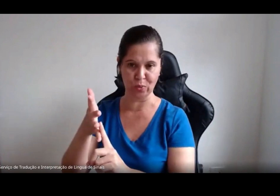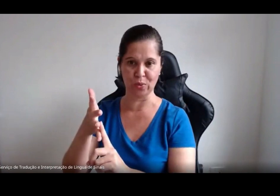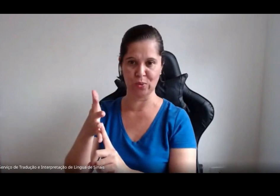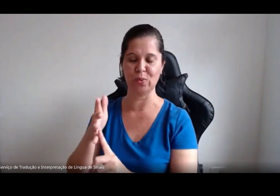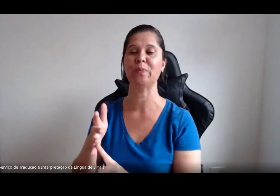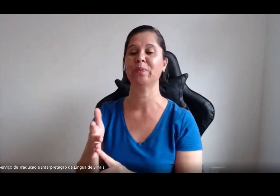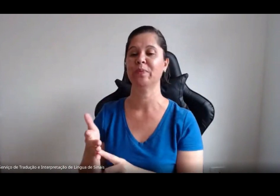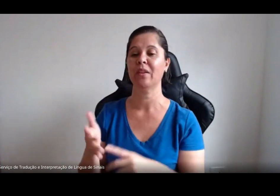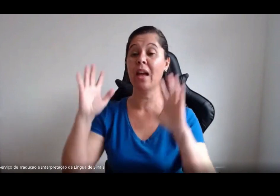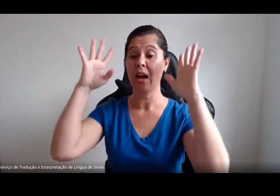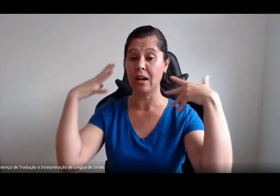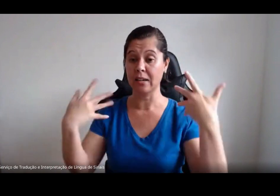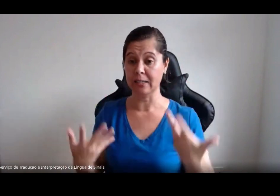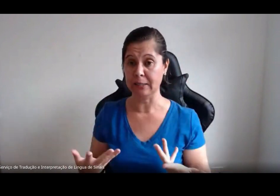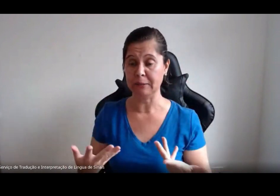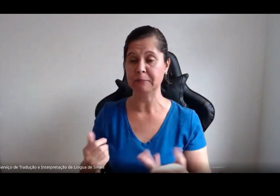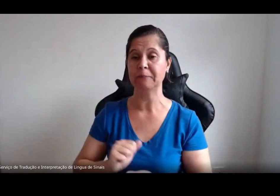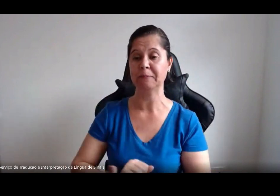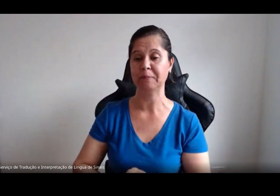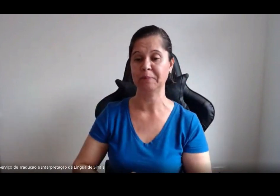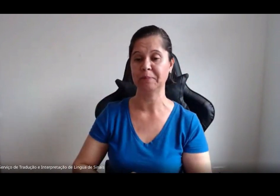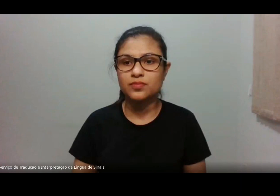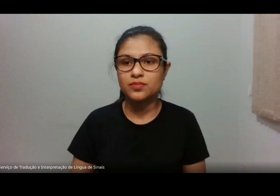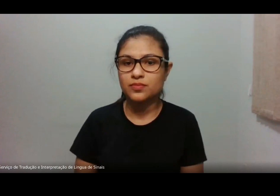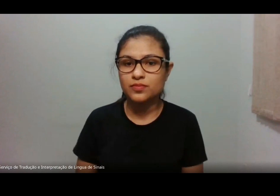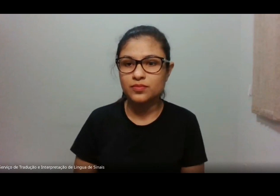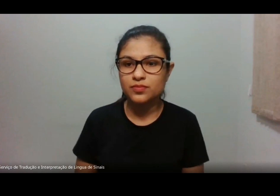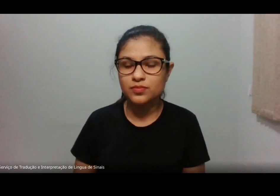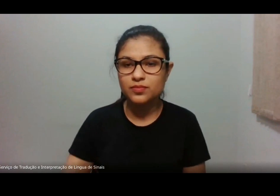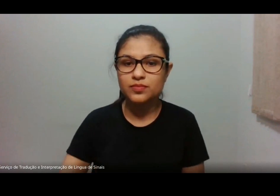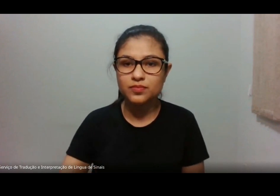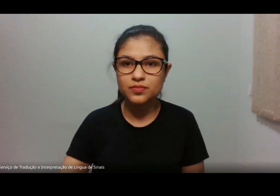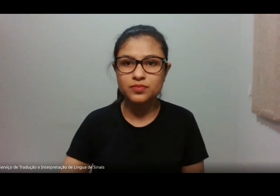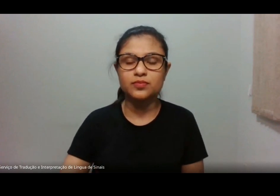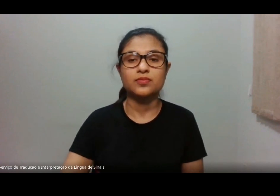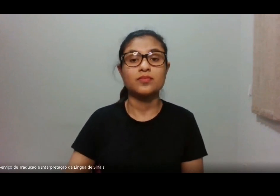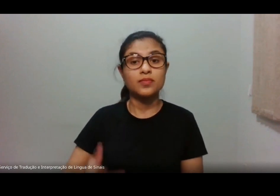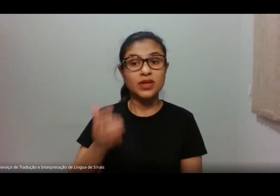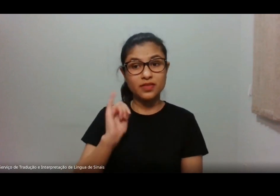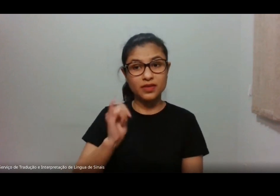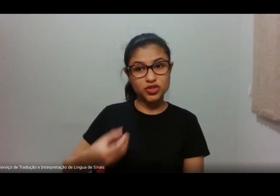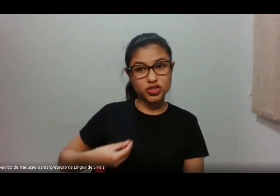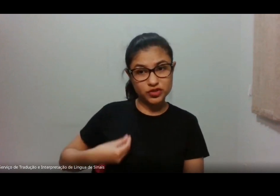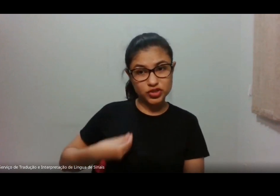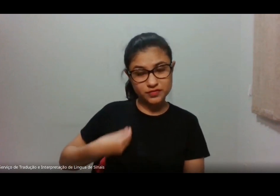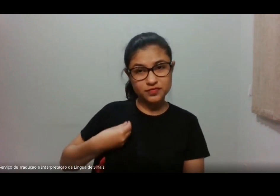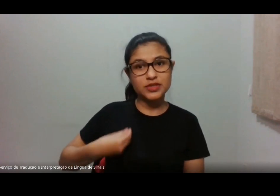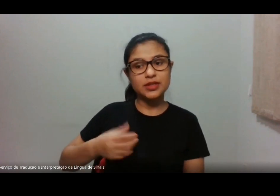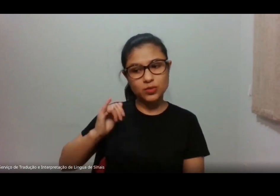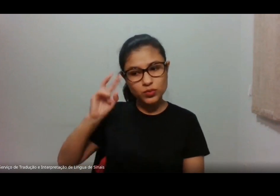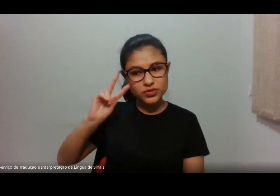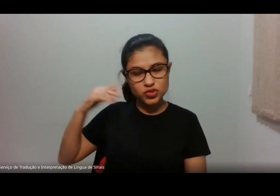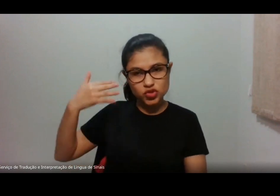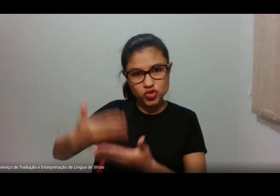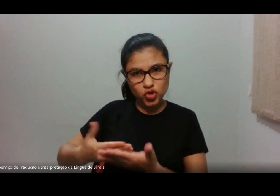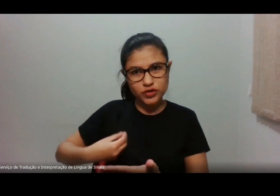Vejamos o que diz Berthaud, um sociólogo. Citação. Para que uma narrativa de vida conte a história de uma vida,